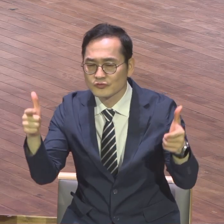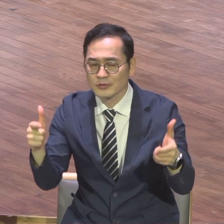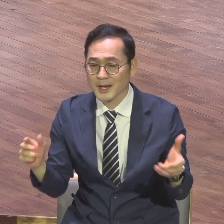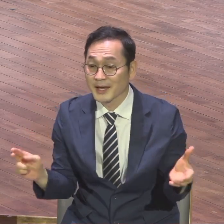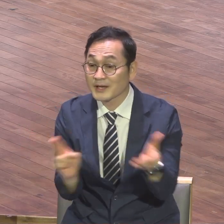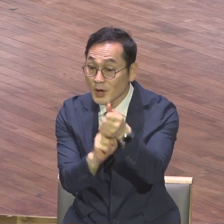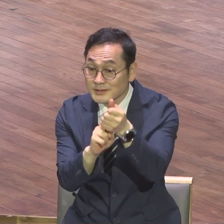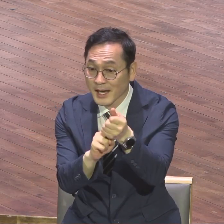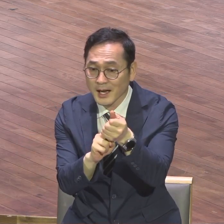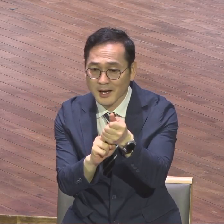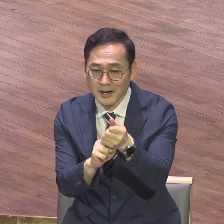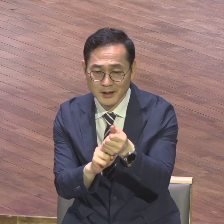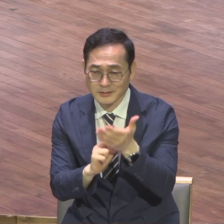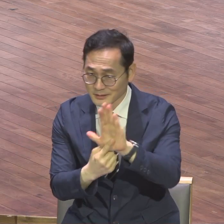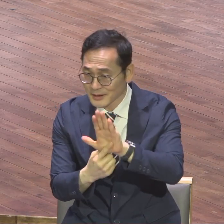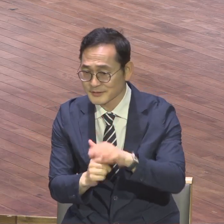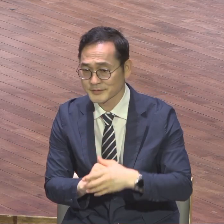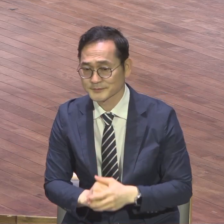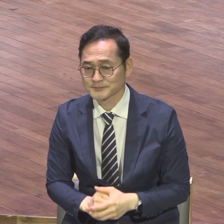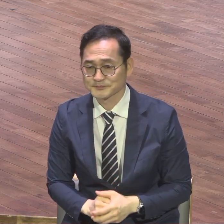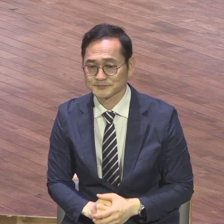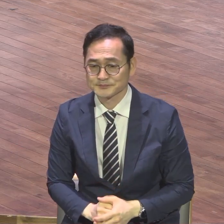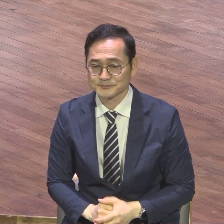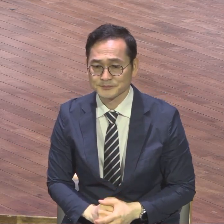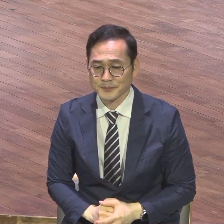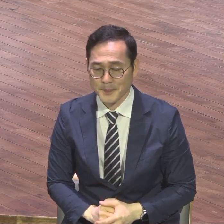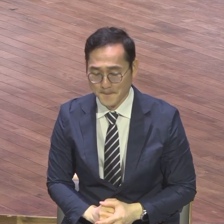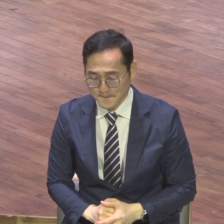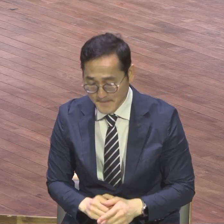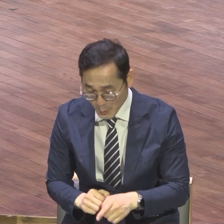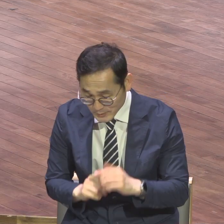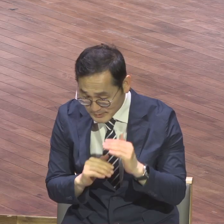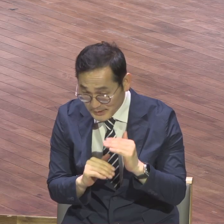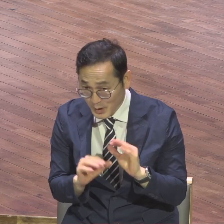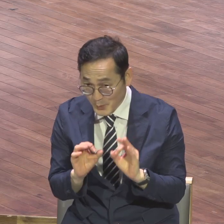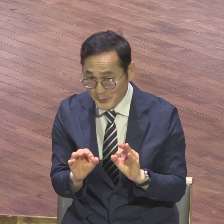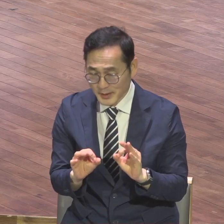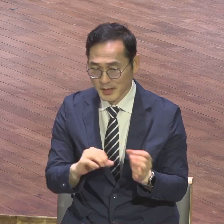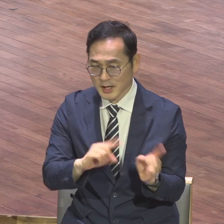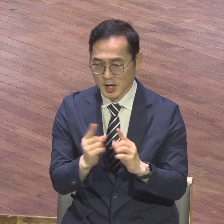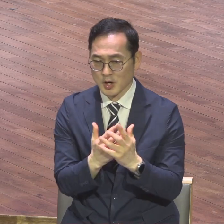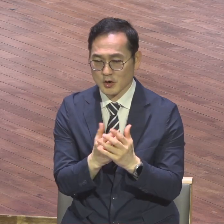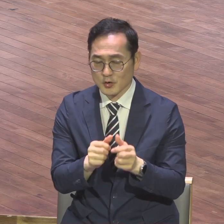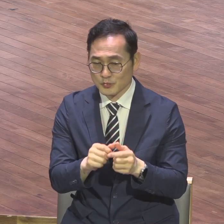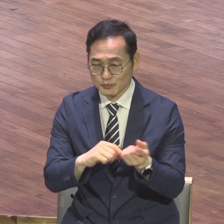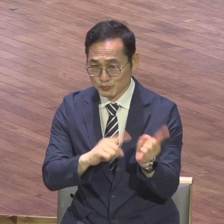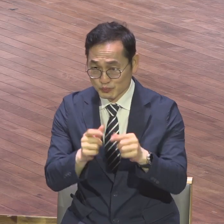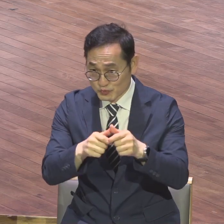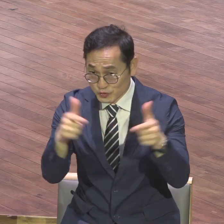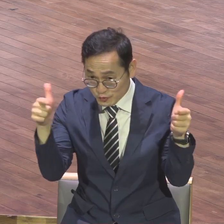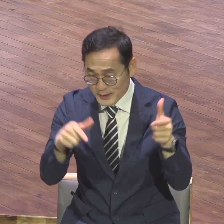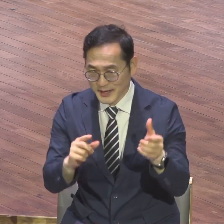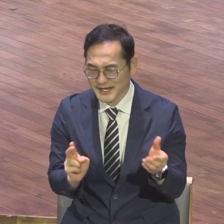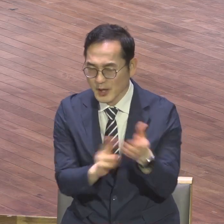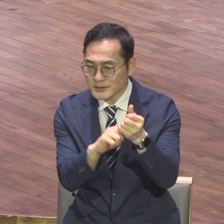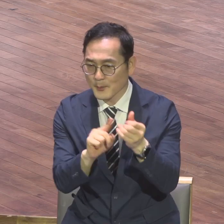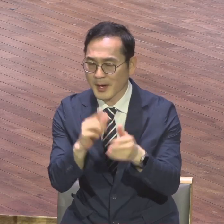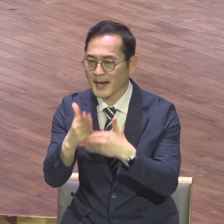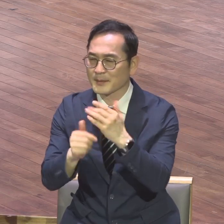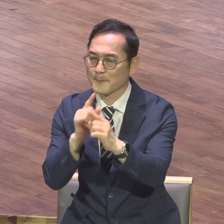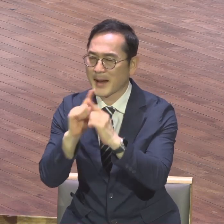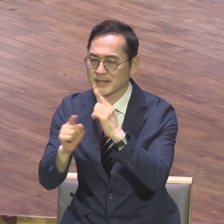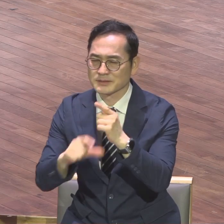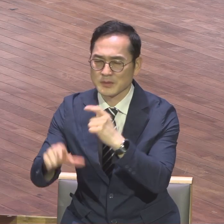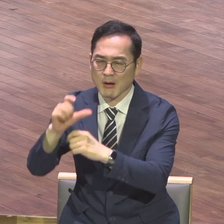초대교회에 일어난 거예요. 오늘 본문 7절에도 보면 부흥의 역사를 밝히고 있는데 하나님의 말씀이 점점